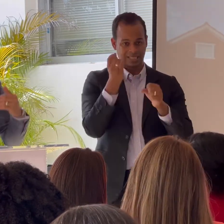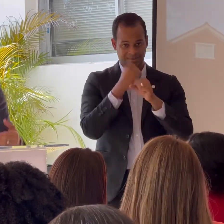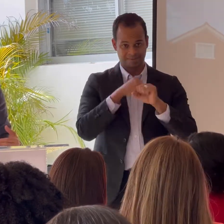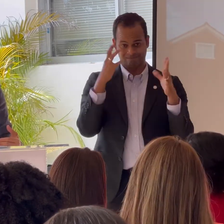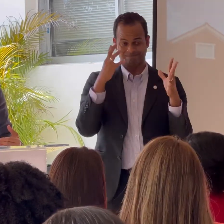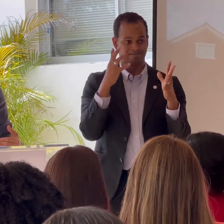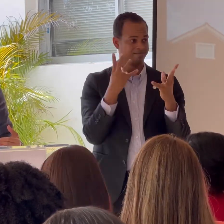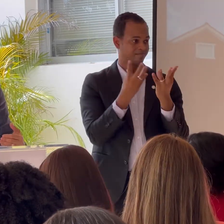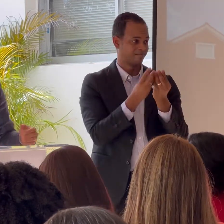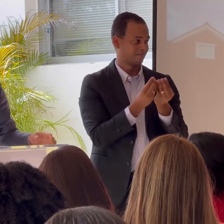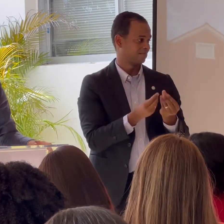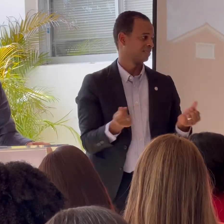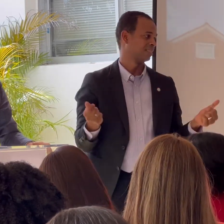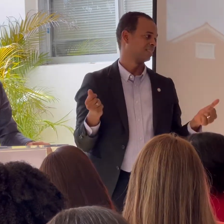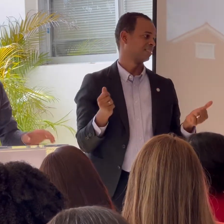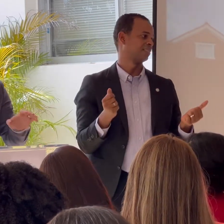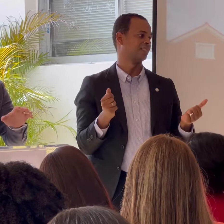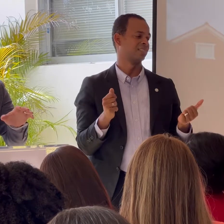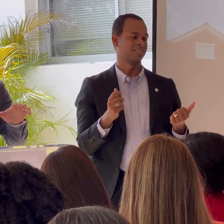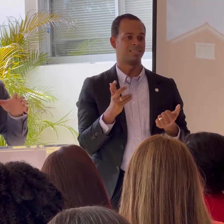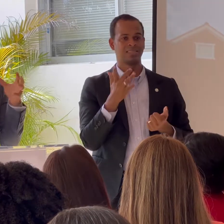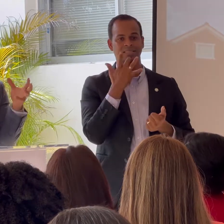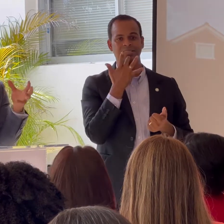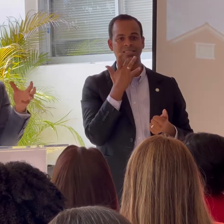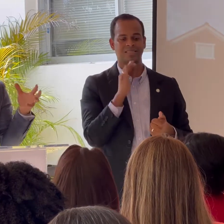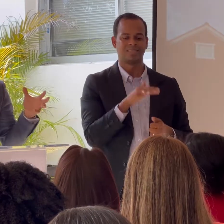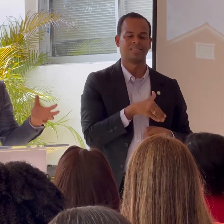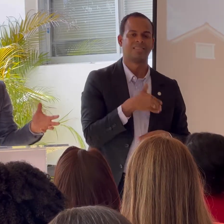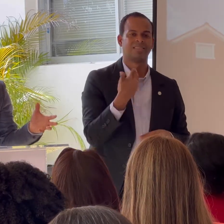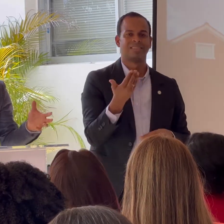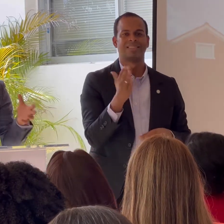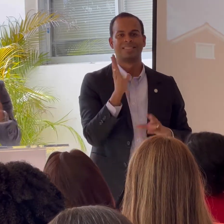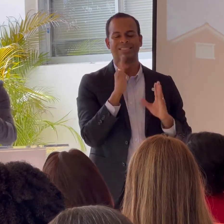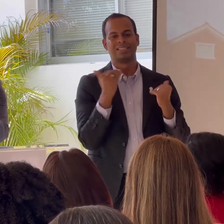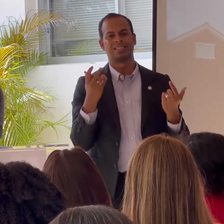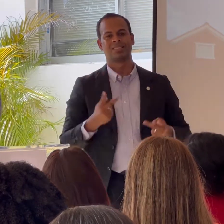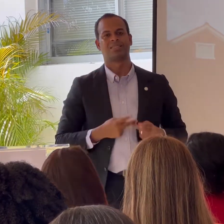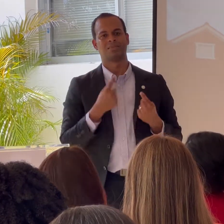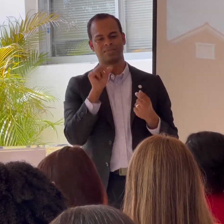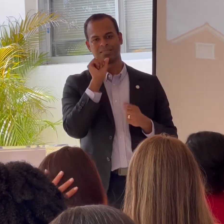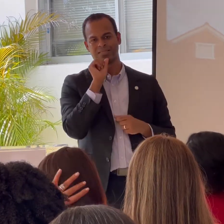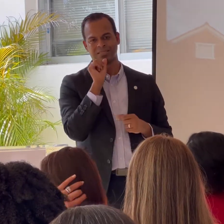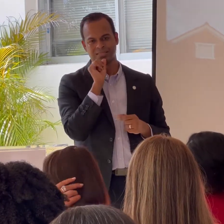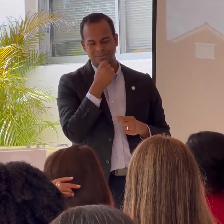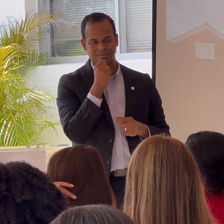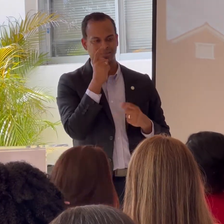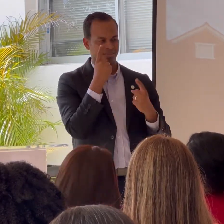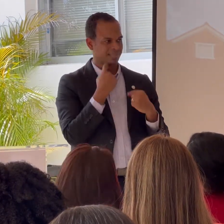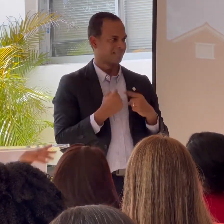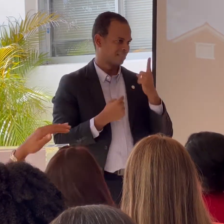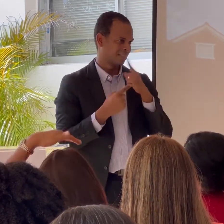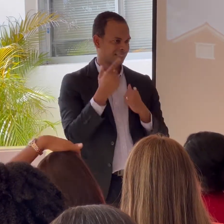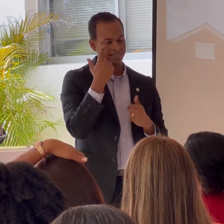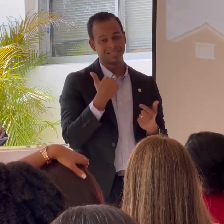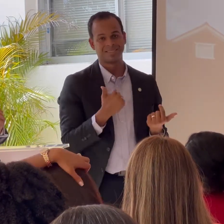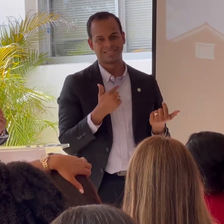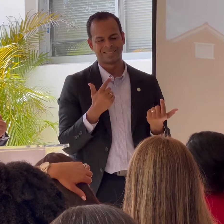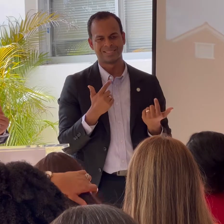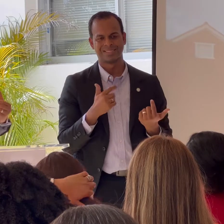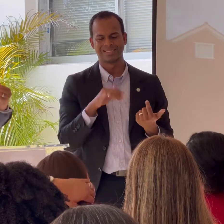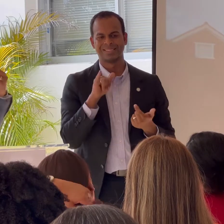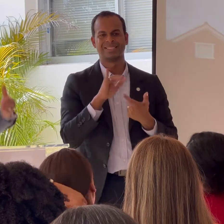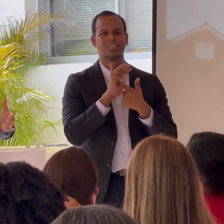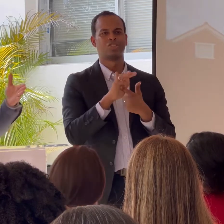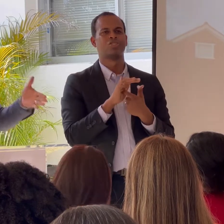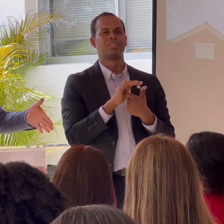se fue. Prefiero morir sonriendo que vivir llorando, algo parecido, y muestra